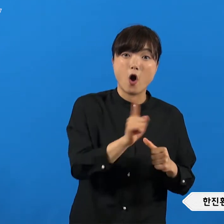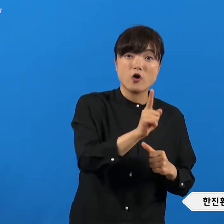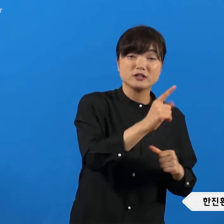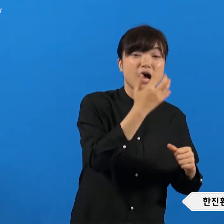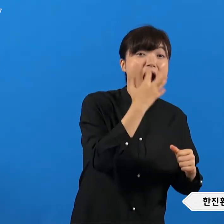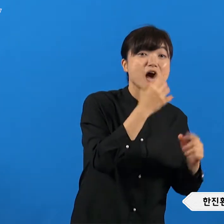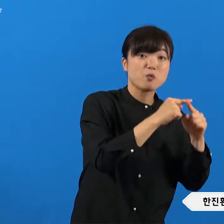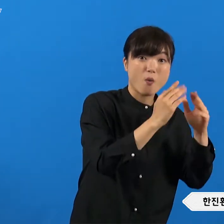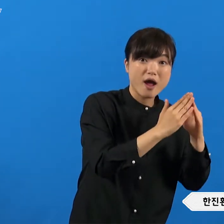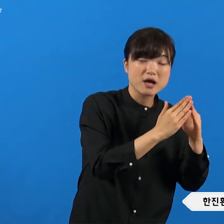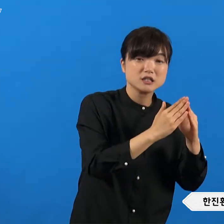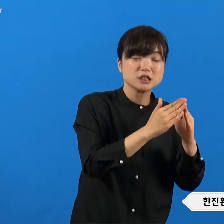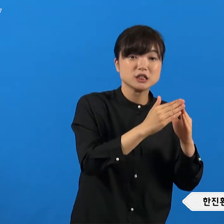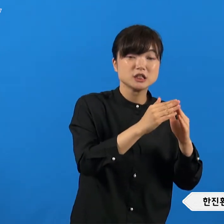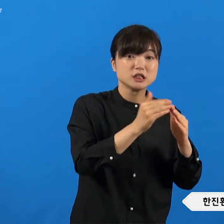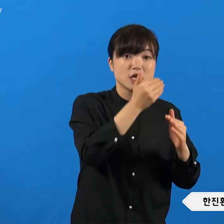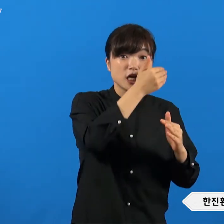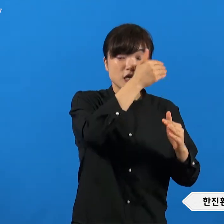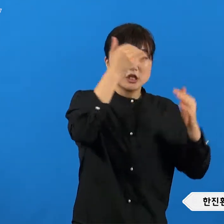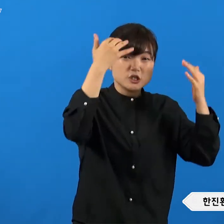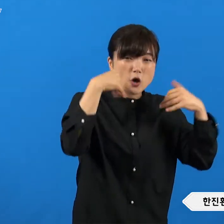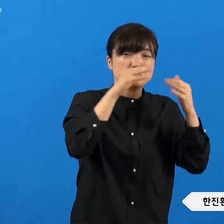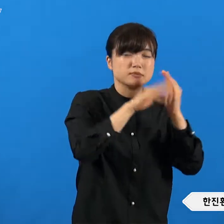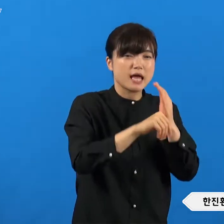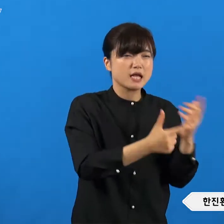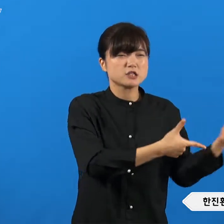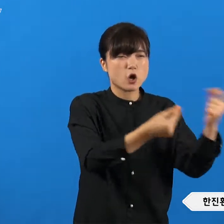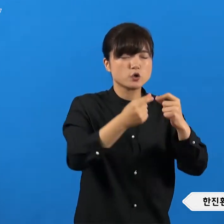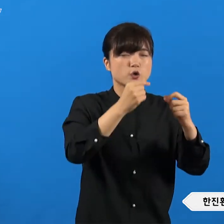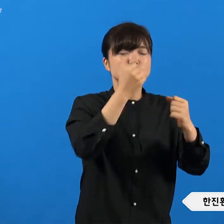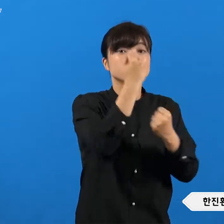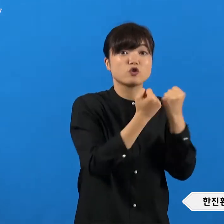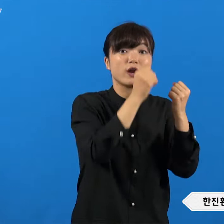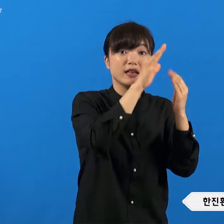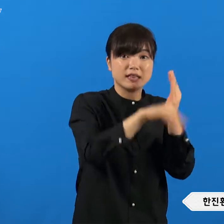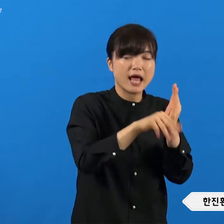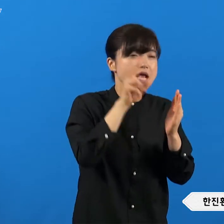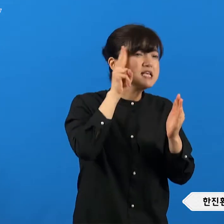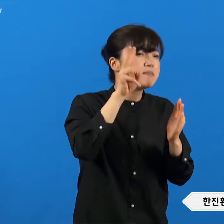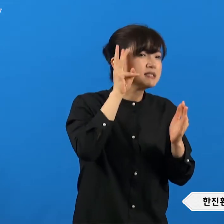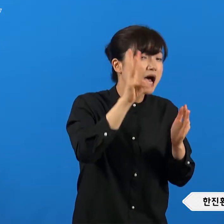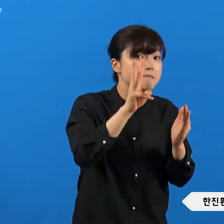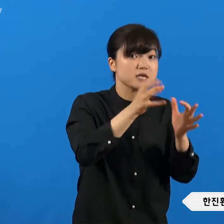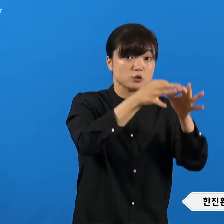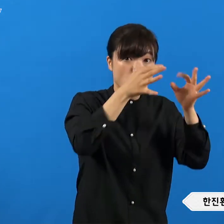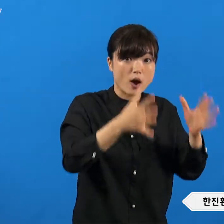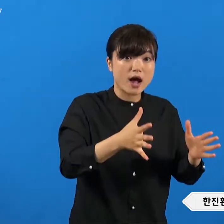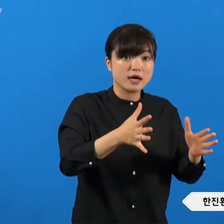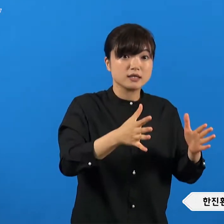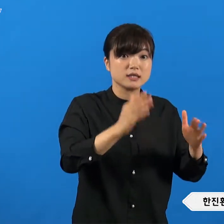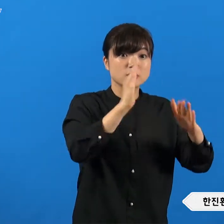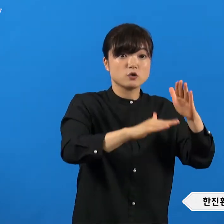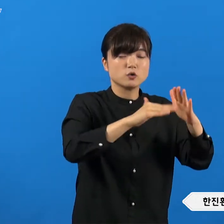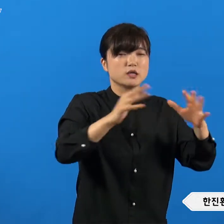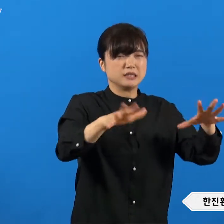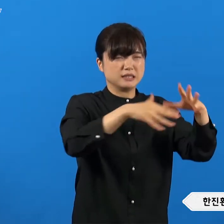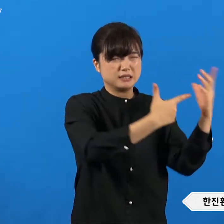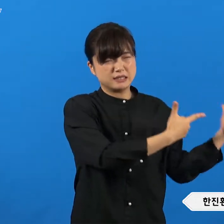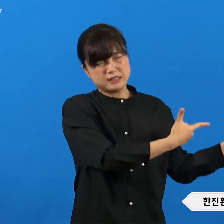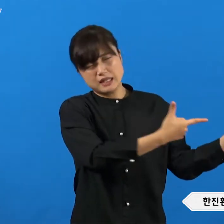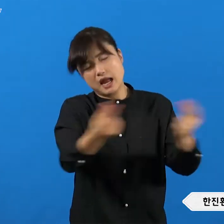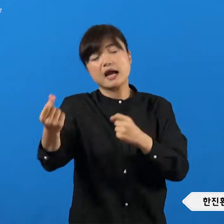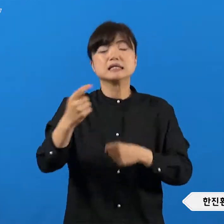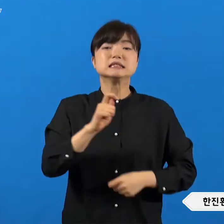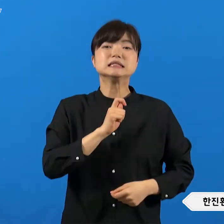어떤 교회는 여름에 전교인 수련회를 가기로 했는데 그 수련회 2박 3일 하는 동안에 교인들을 전부